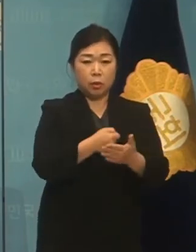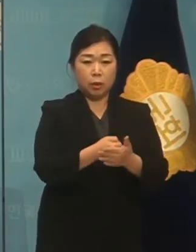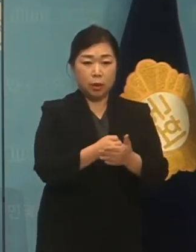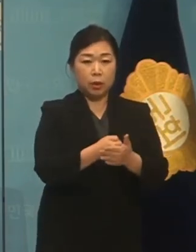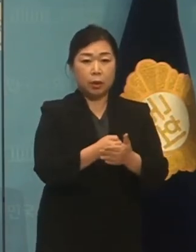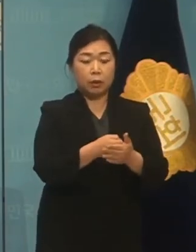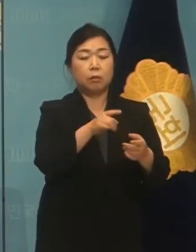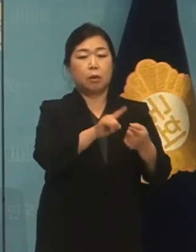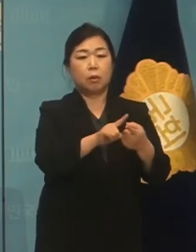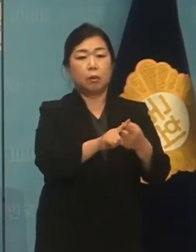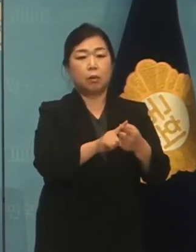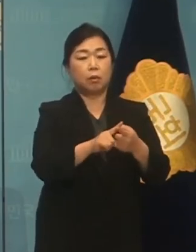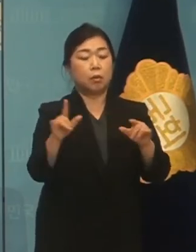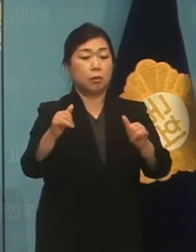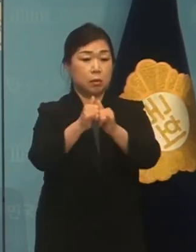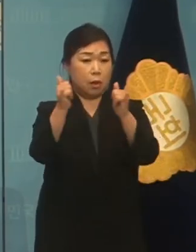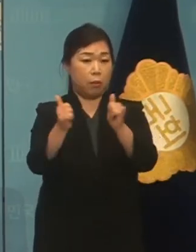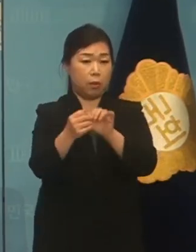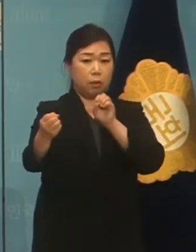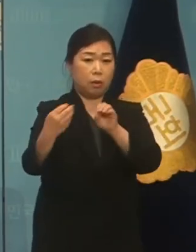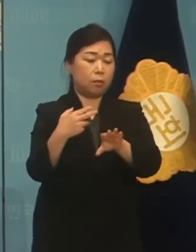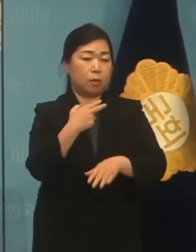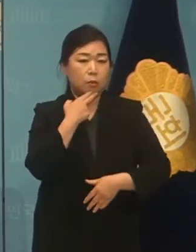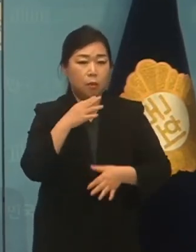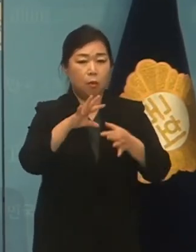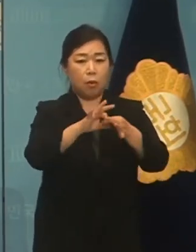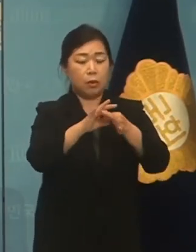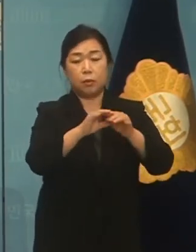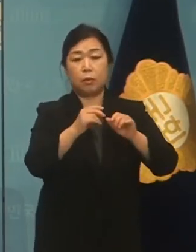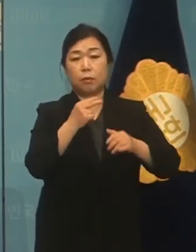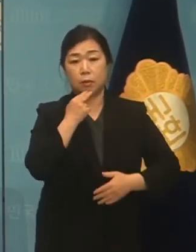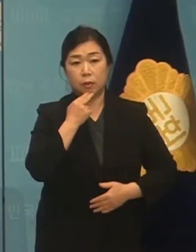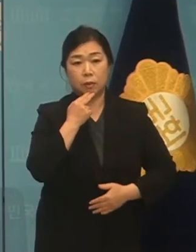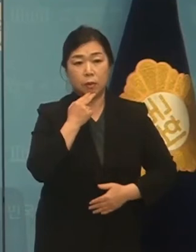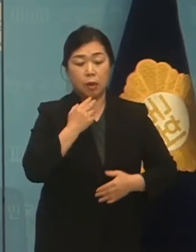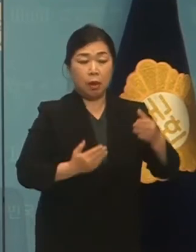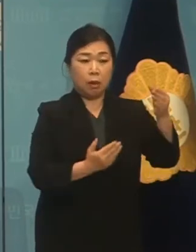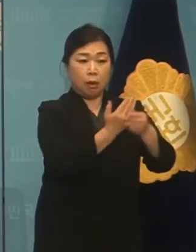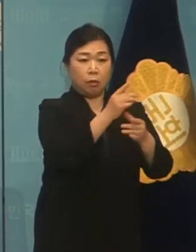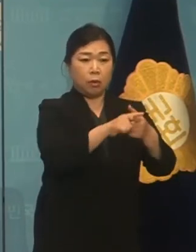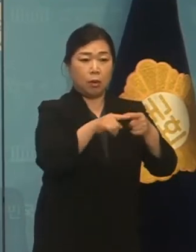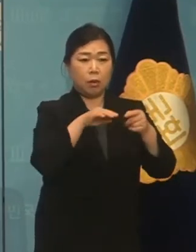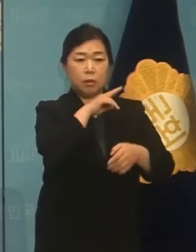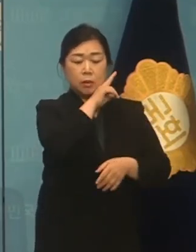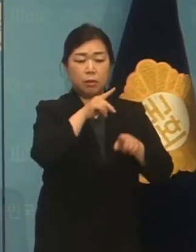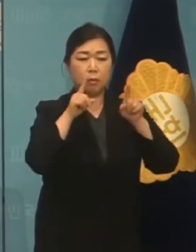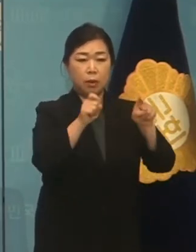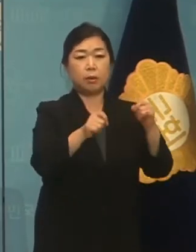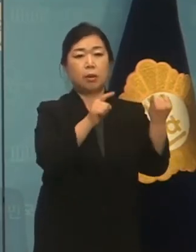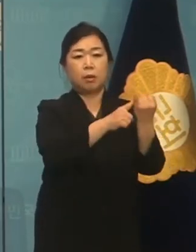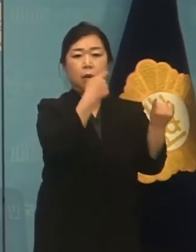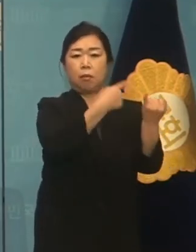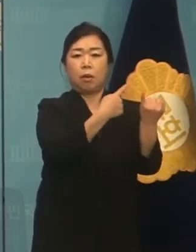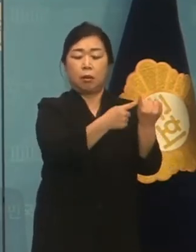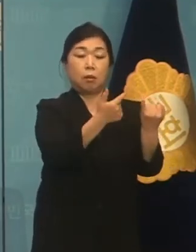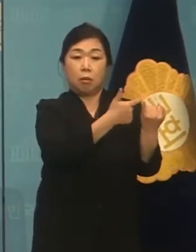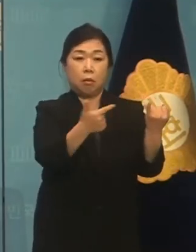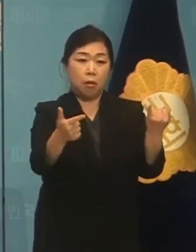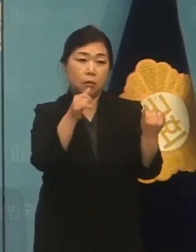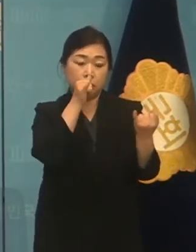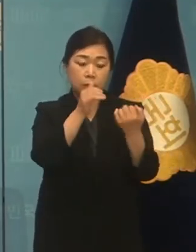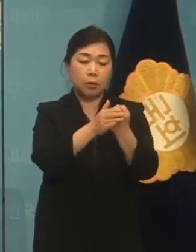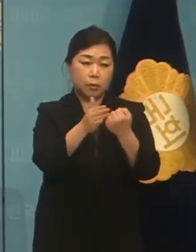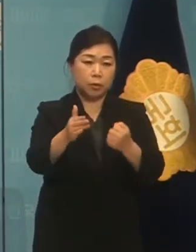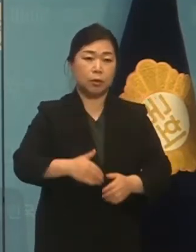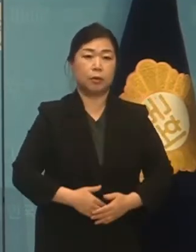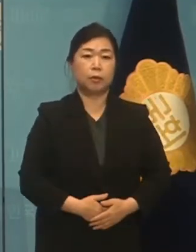사회는 여전히 응답하지 못하고 있고 사건 자체에 대해 의심하며 피해자를 비난하는 행위가 계속되고 있었기